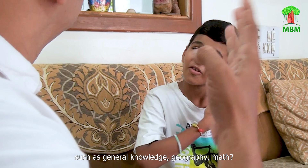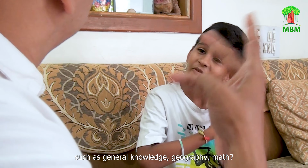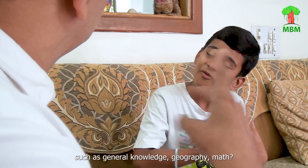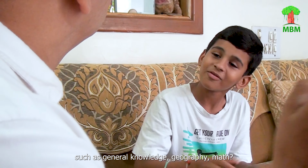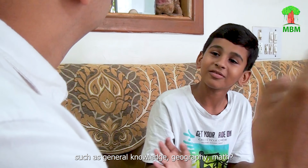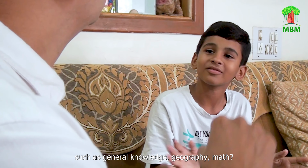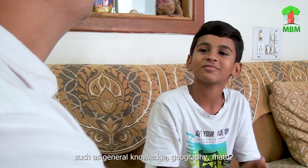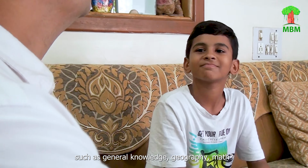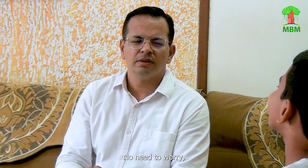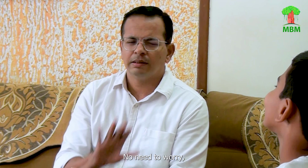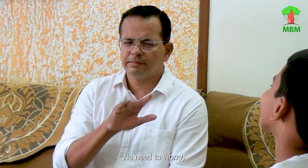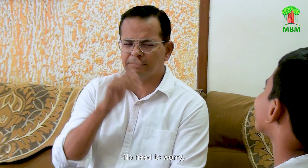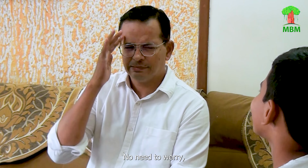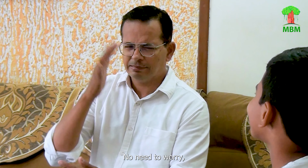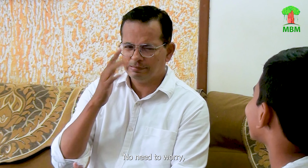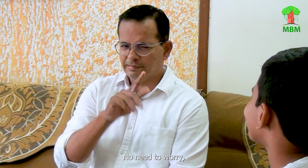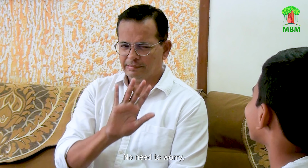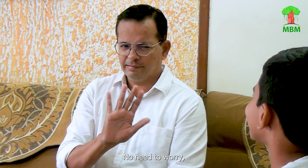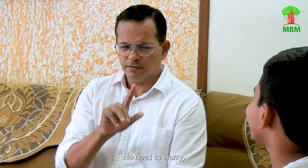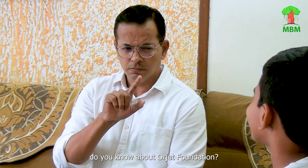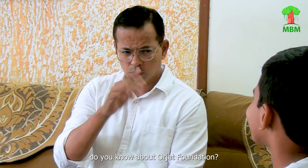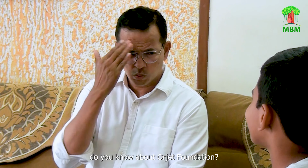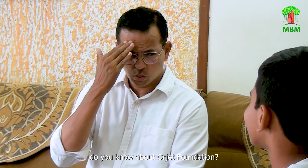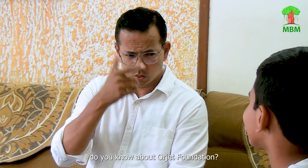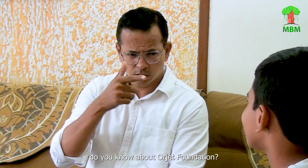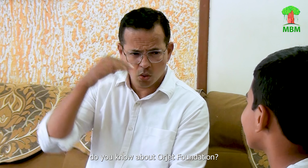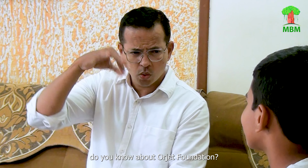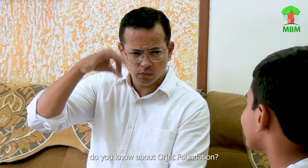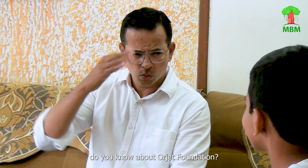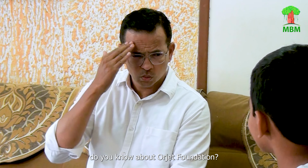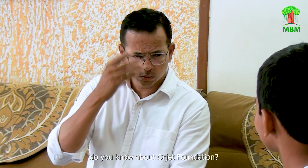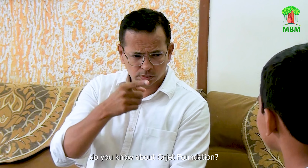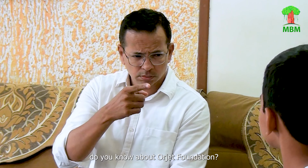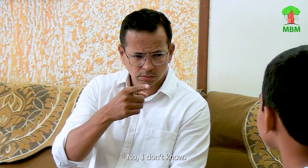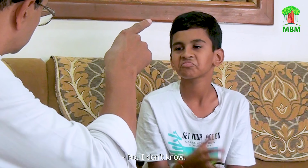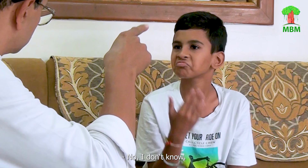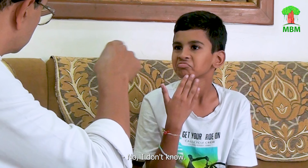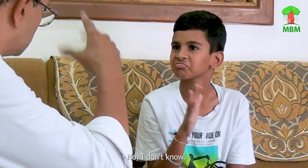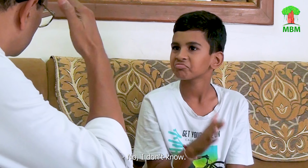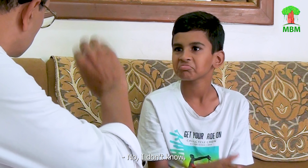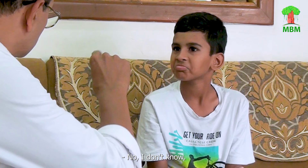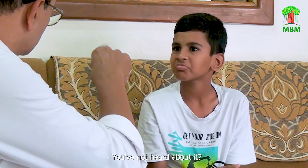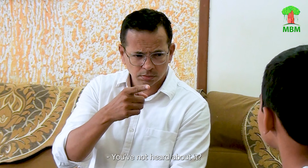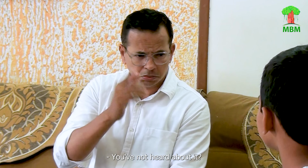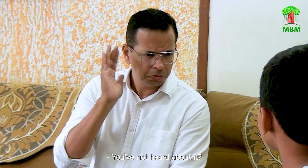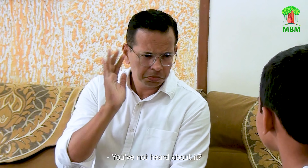मैट्स, हाँ हाँ, कोई बात नहीं, तुमने औरजट फांडेशन का नाम सुना है? नहीं, नहीं सुना है?